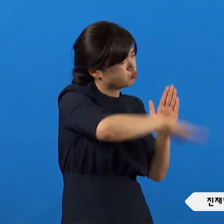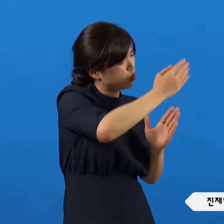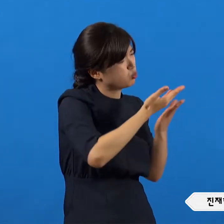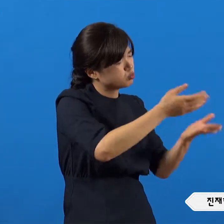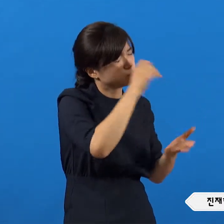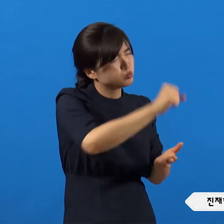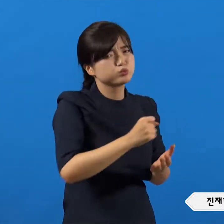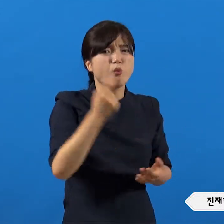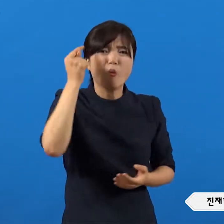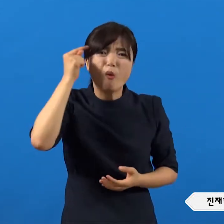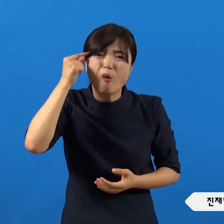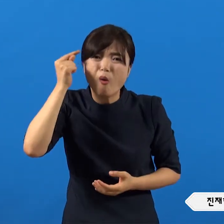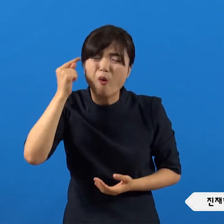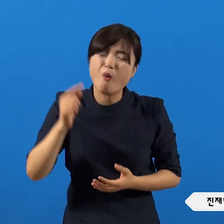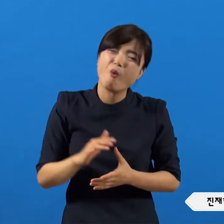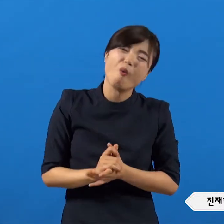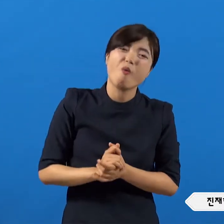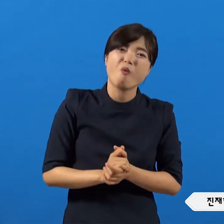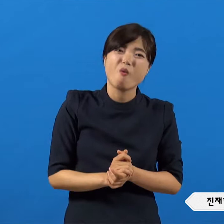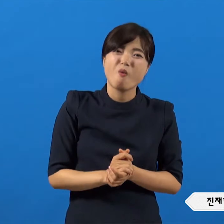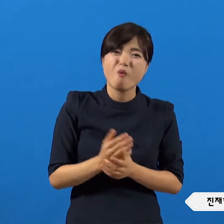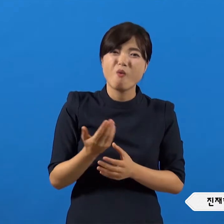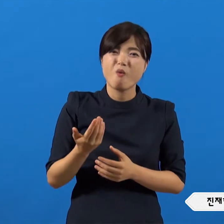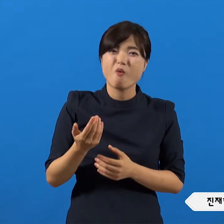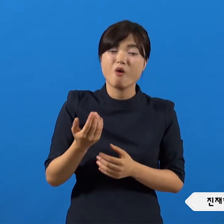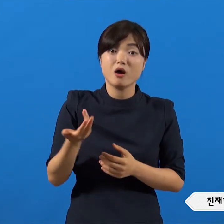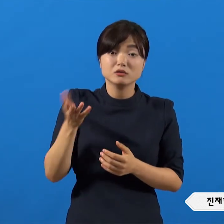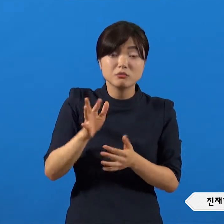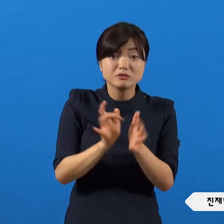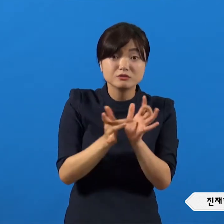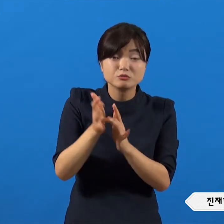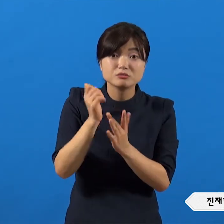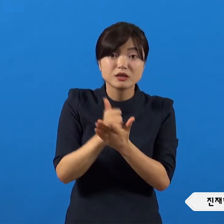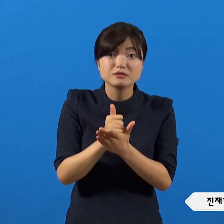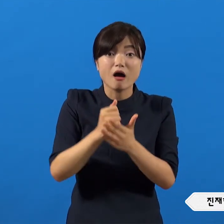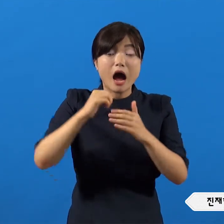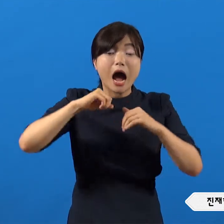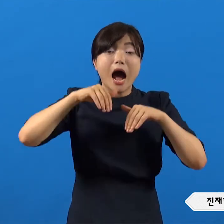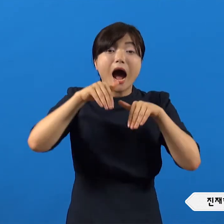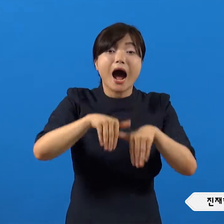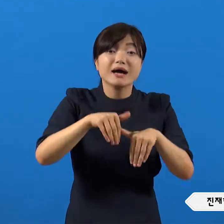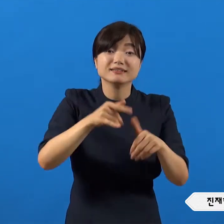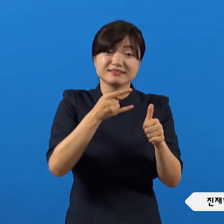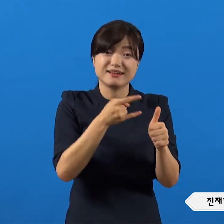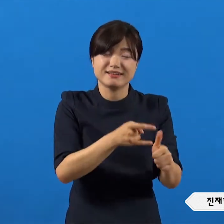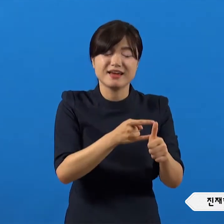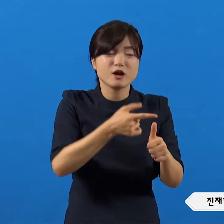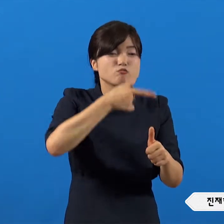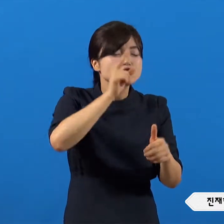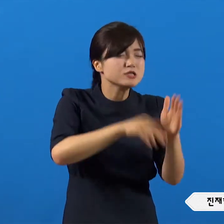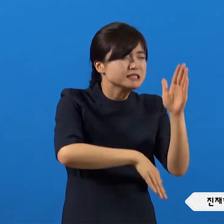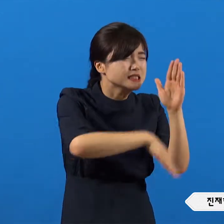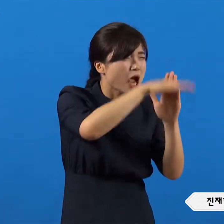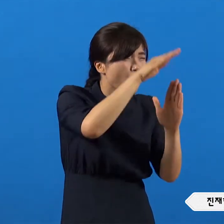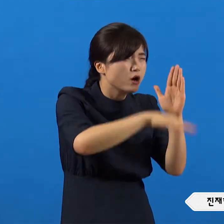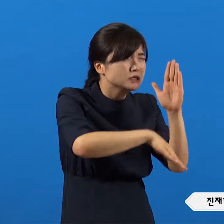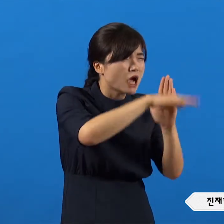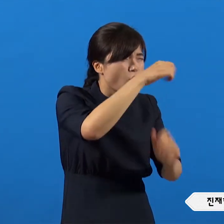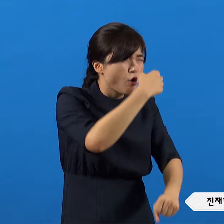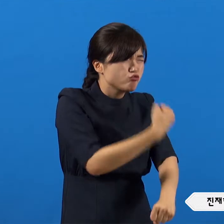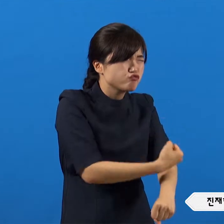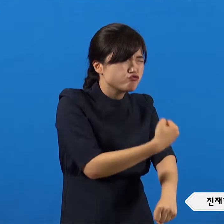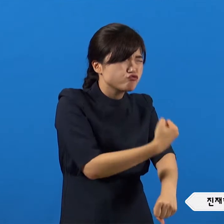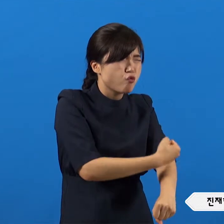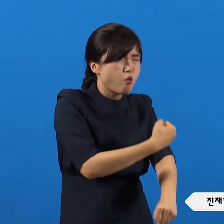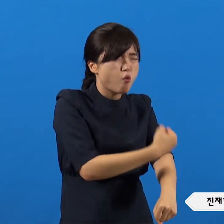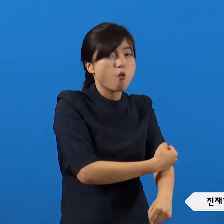쉽지 않겠습니까? 그럼에도 불구하고 주님께서 하인들로 하여금 물을 채우는 수고를 하게